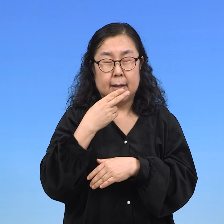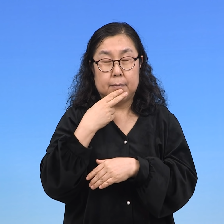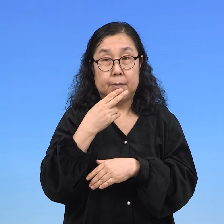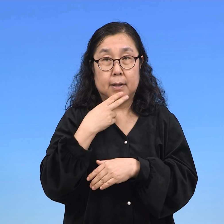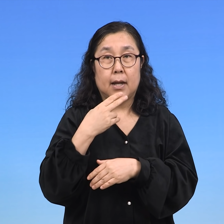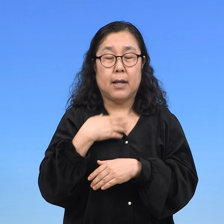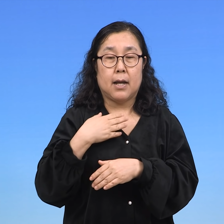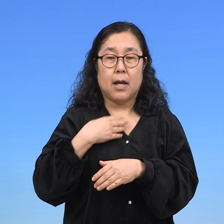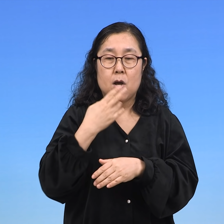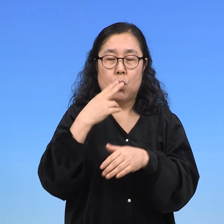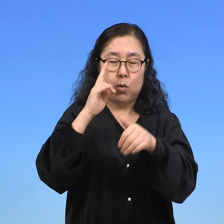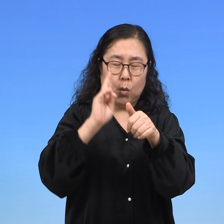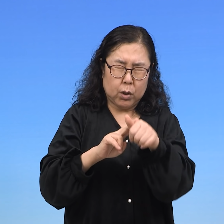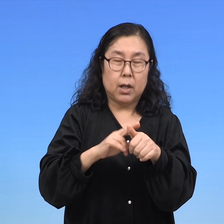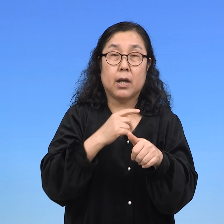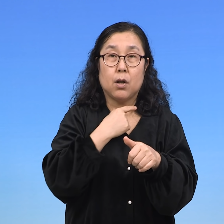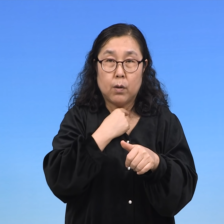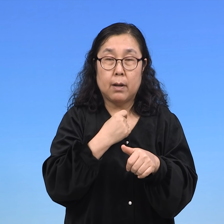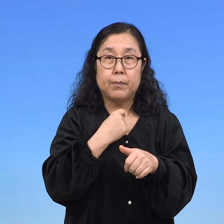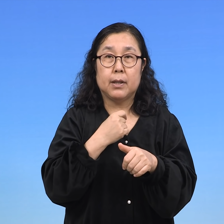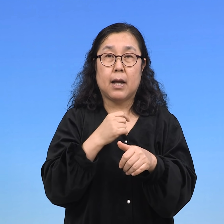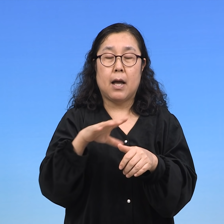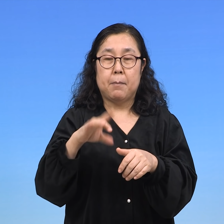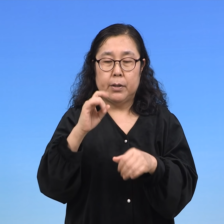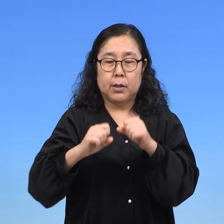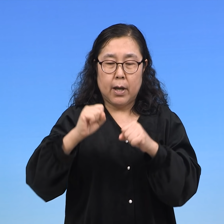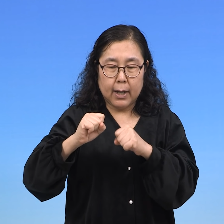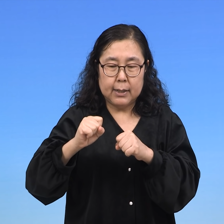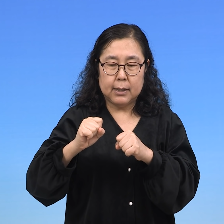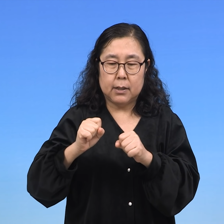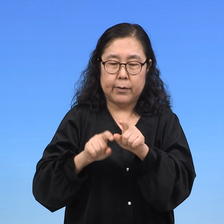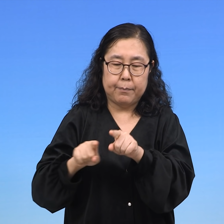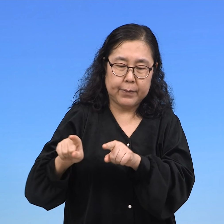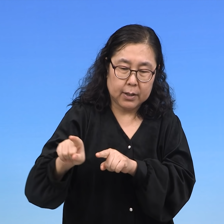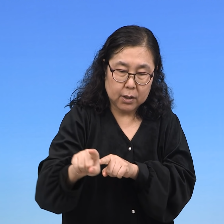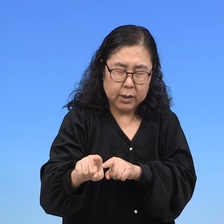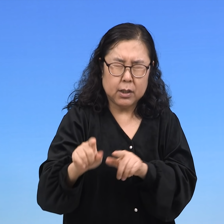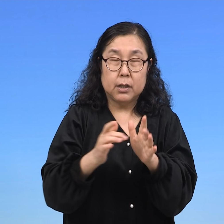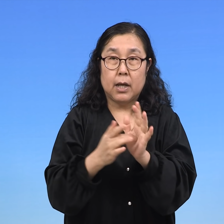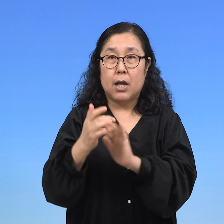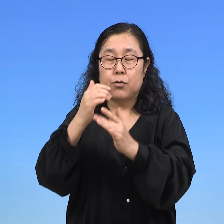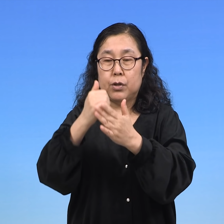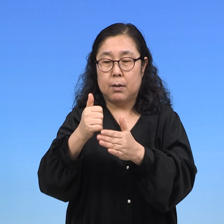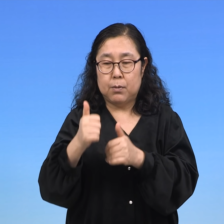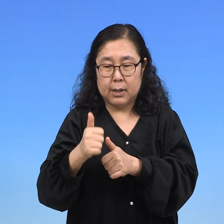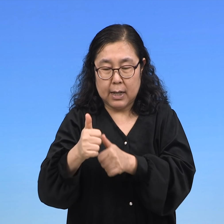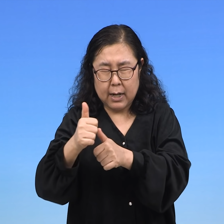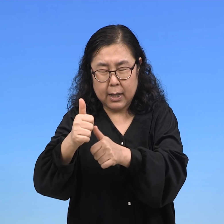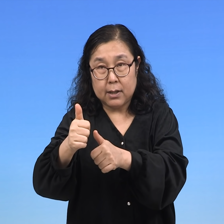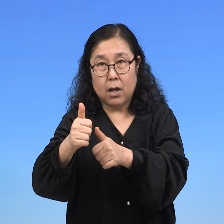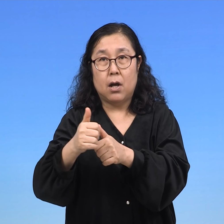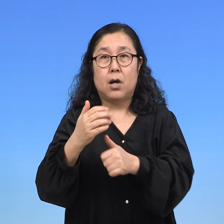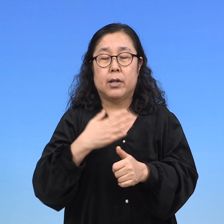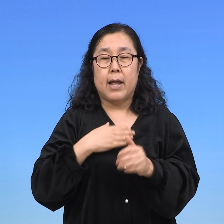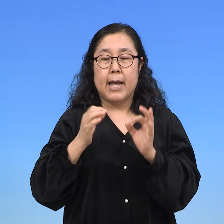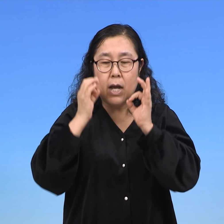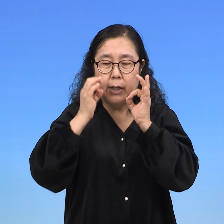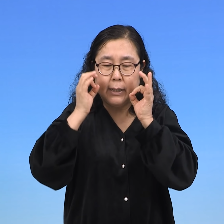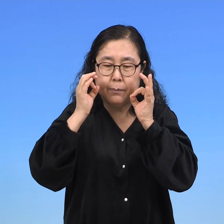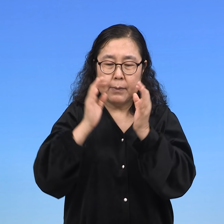달려가기 원합니다. 아버지, 선행하시는 예수 그리스도를 뒤따르며 내 열심과 열정이 주님